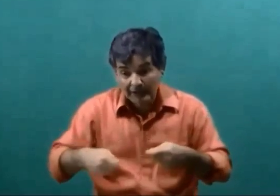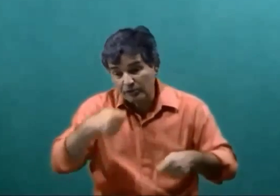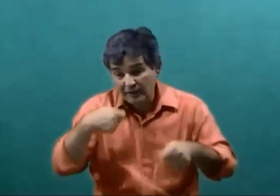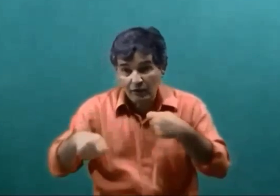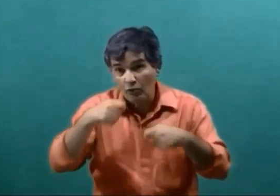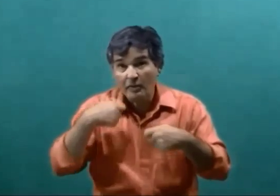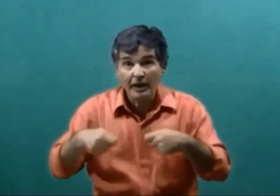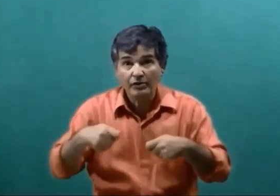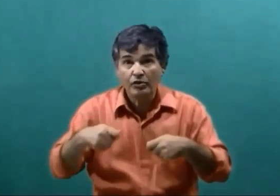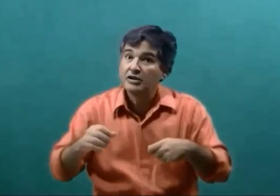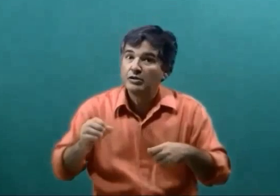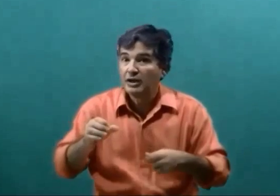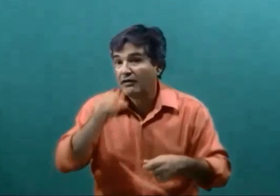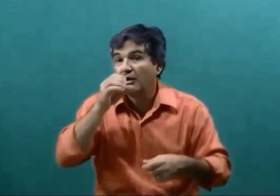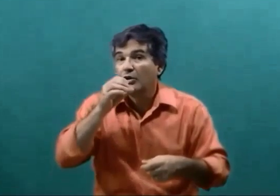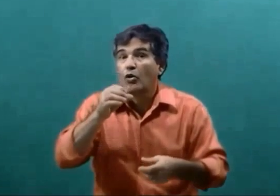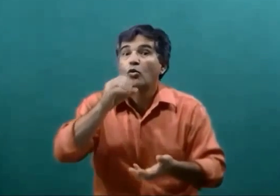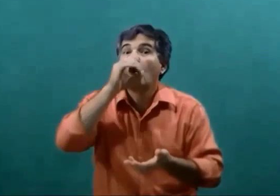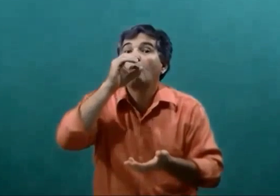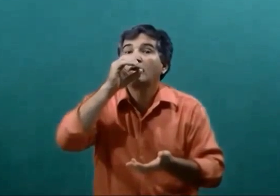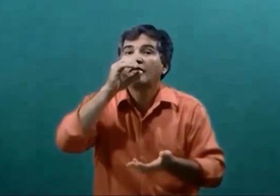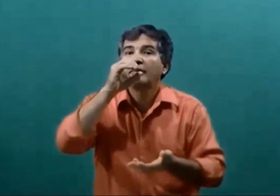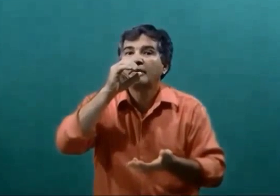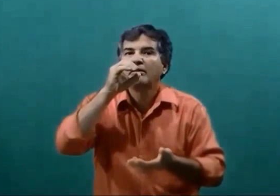prato, estava comendo, ou então estava com o copo, estava bebendo.